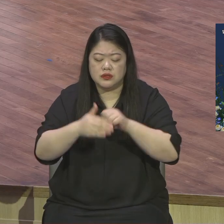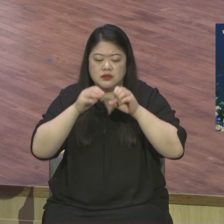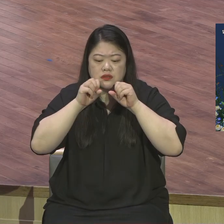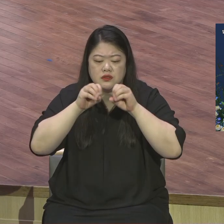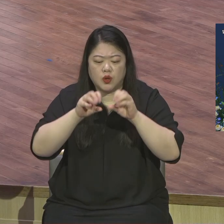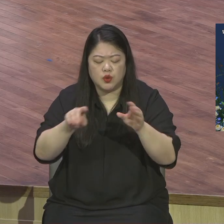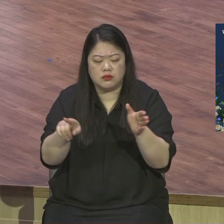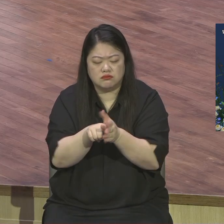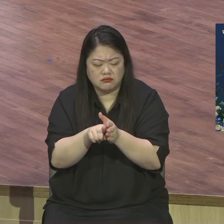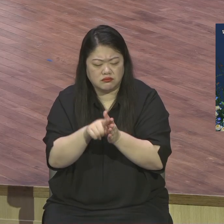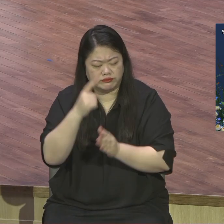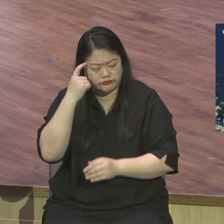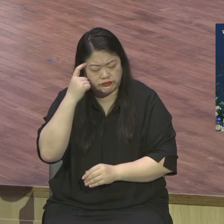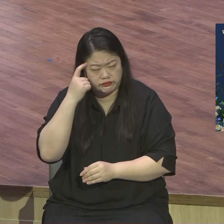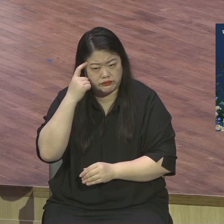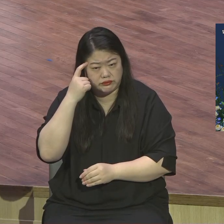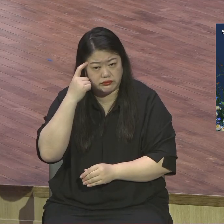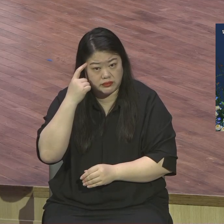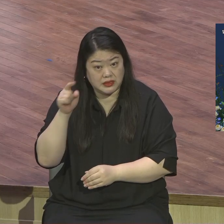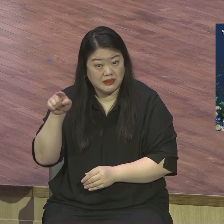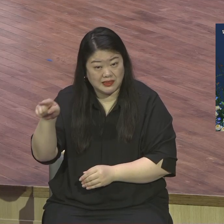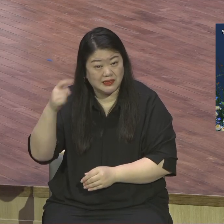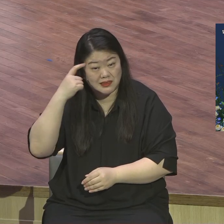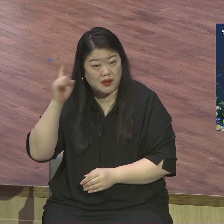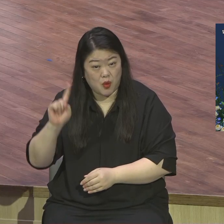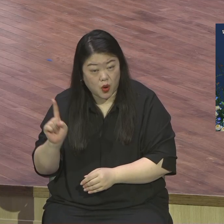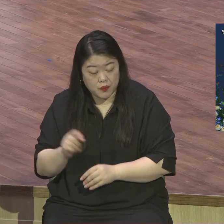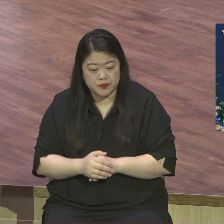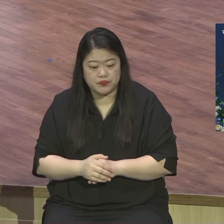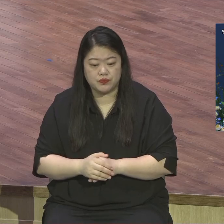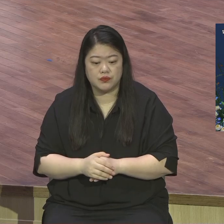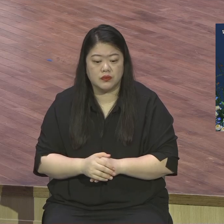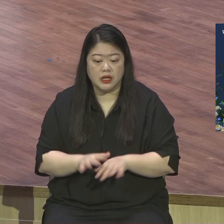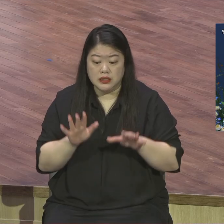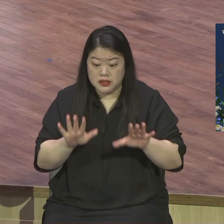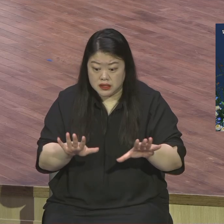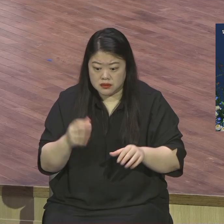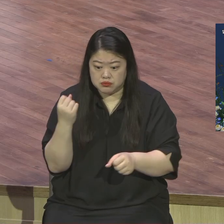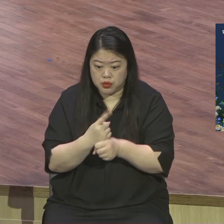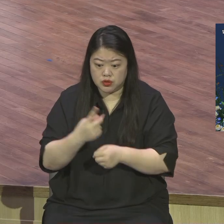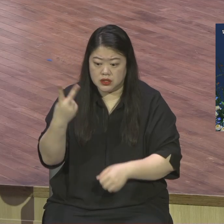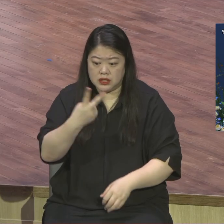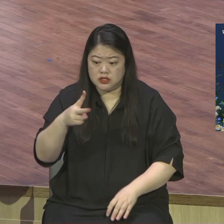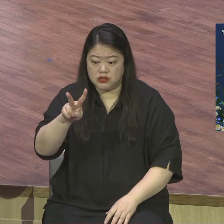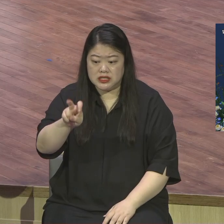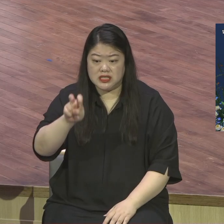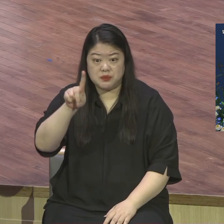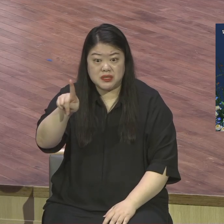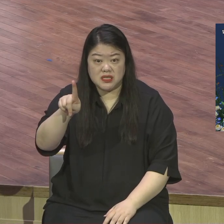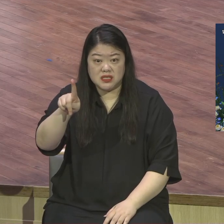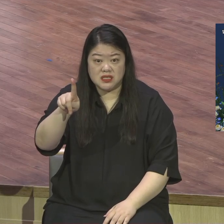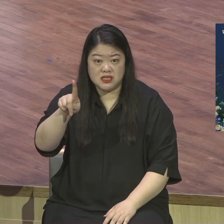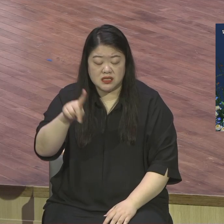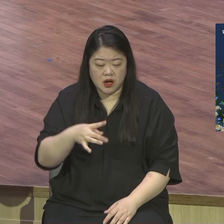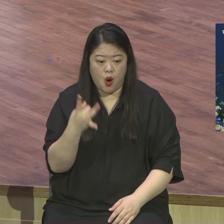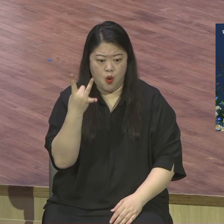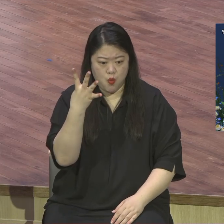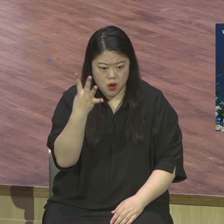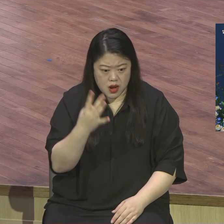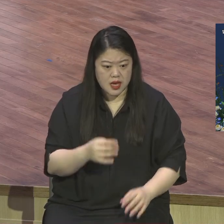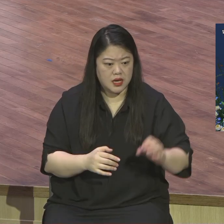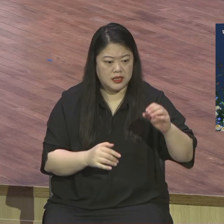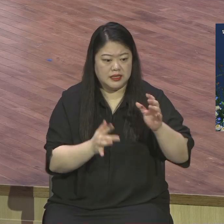6천년이 넘었으므로 그리스도의 재림과 인류 휴구와 종말이 곧 올 것이다. 라는